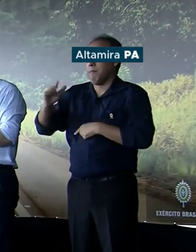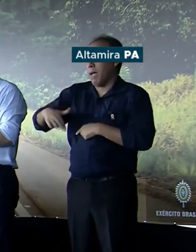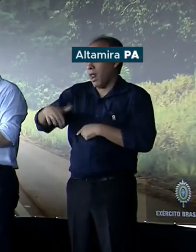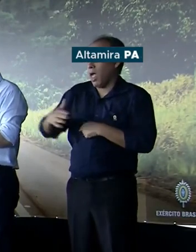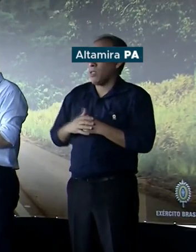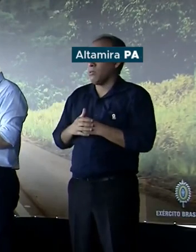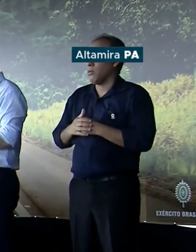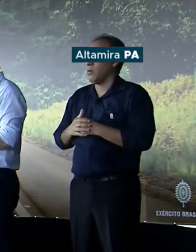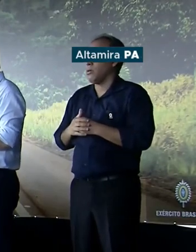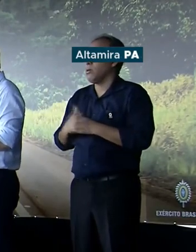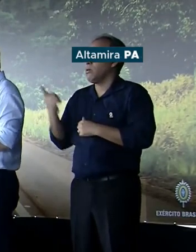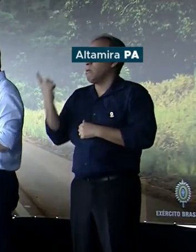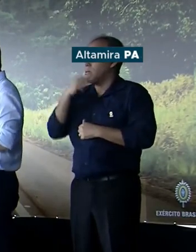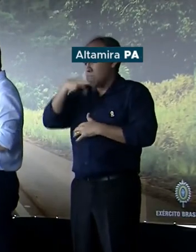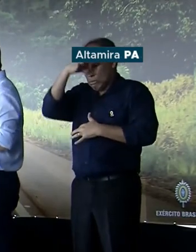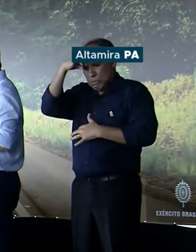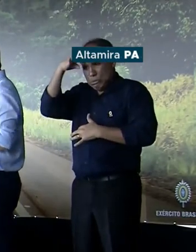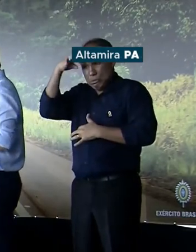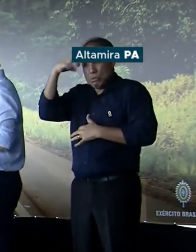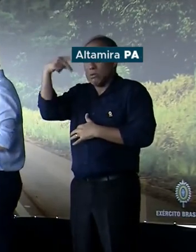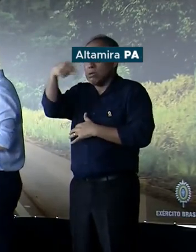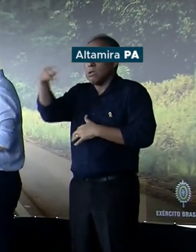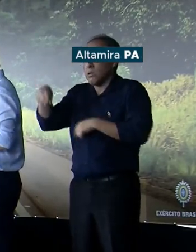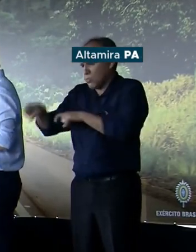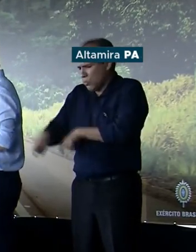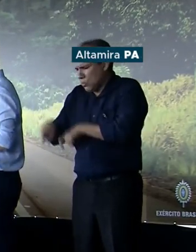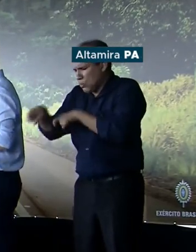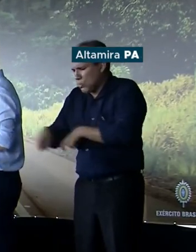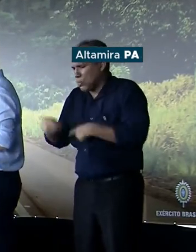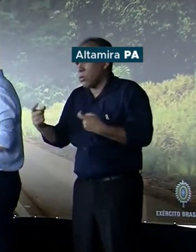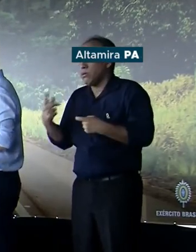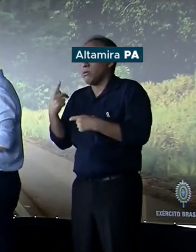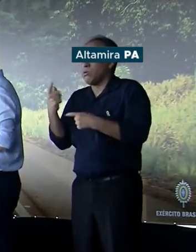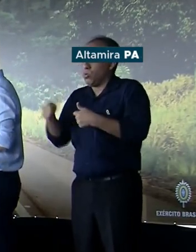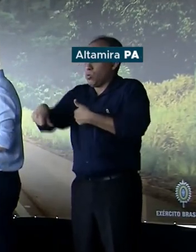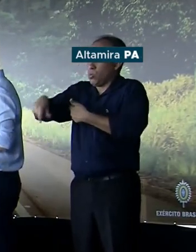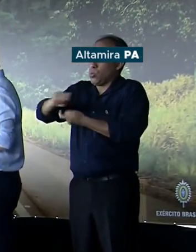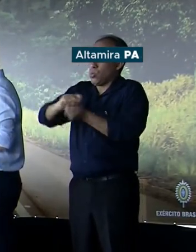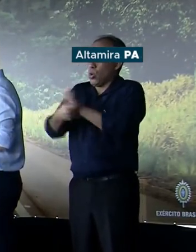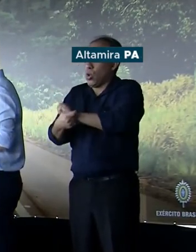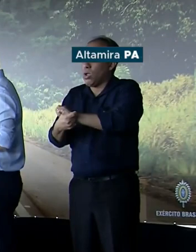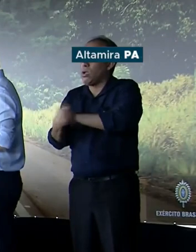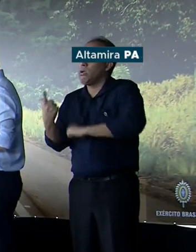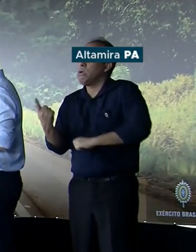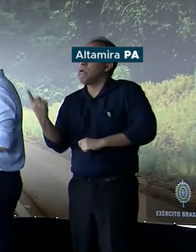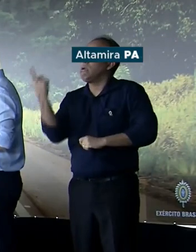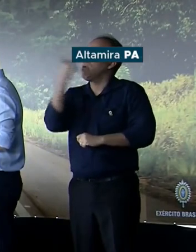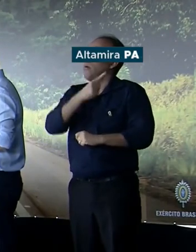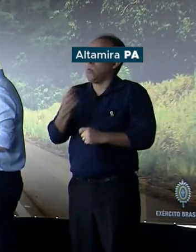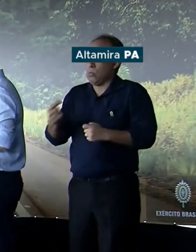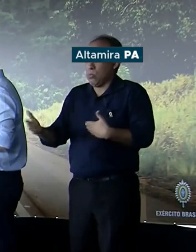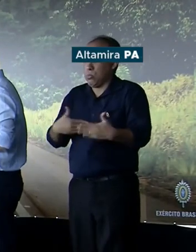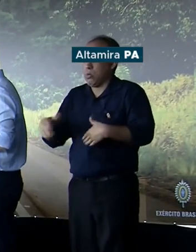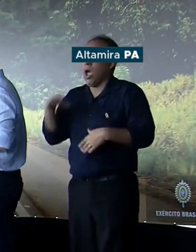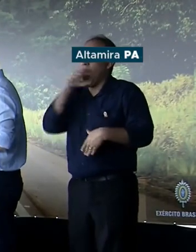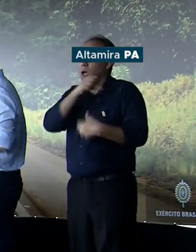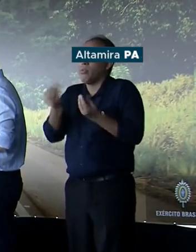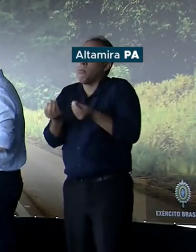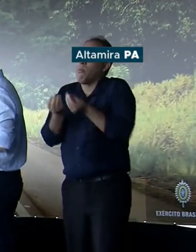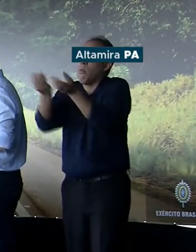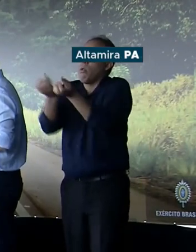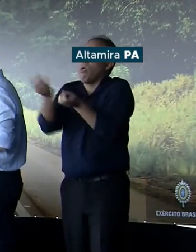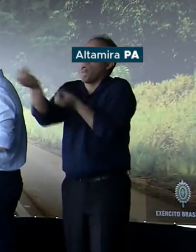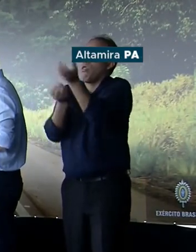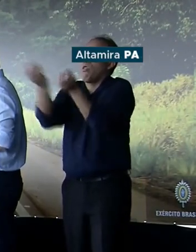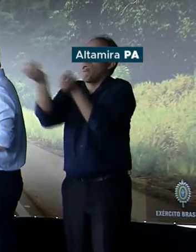que todo o suor dos nossos produtores possam ser revertido em um ganho, em eficiência e